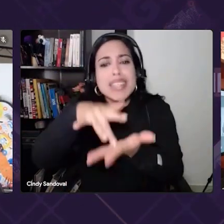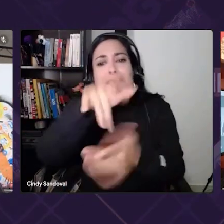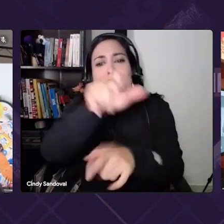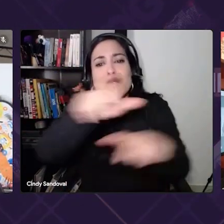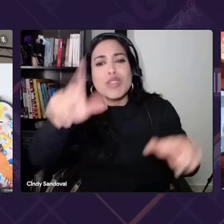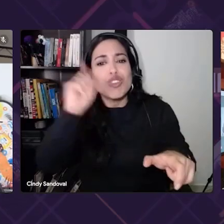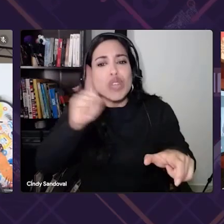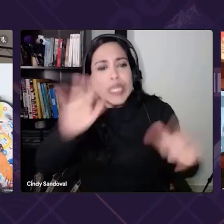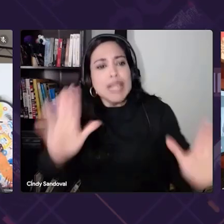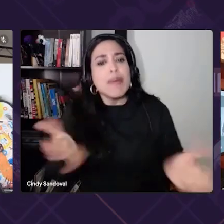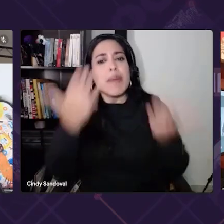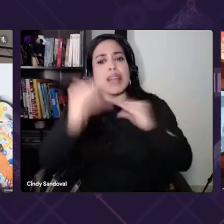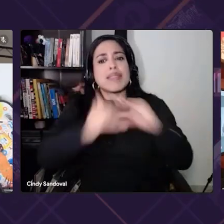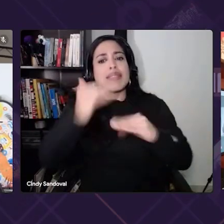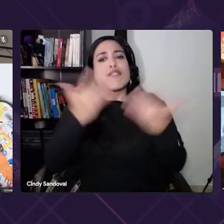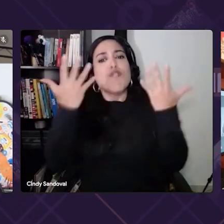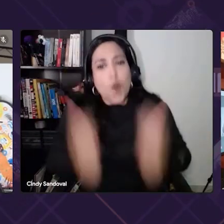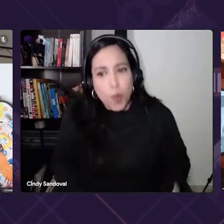aconsejas?